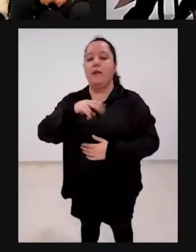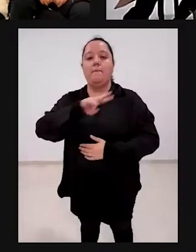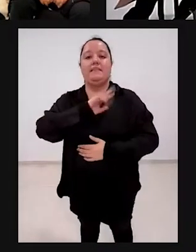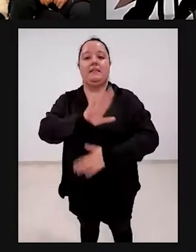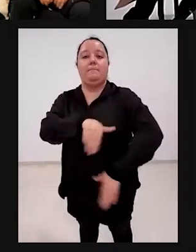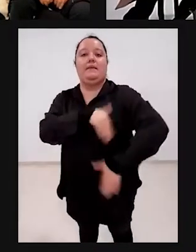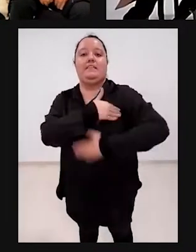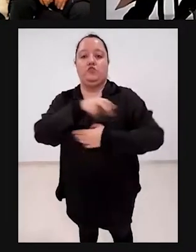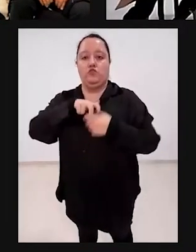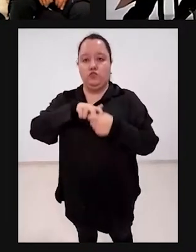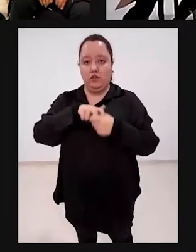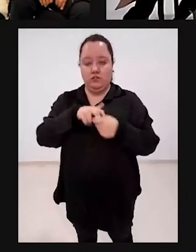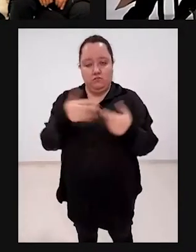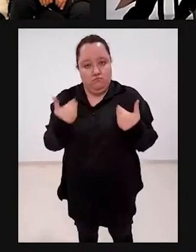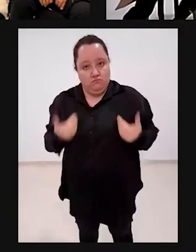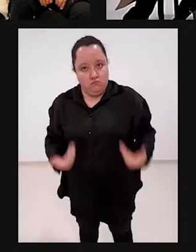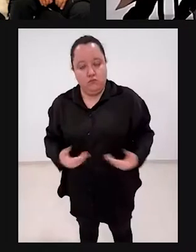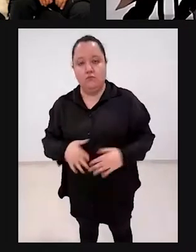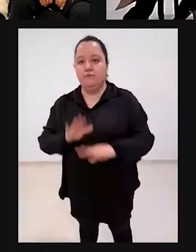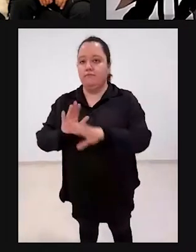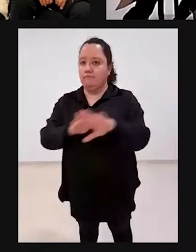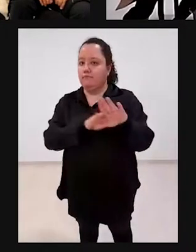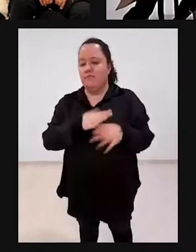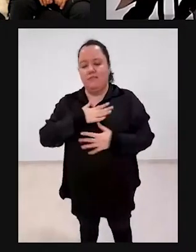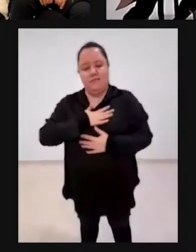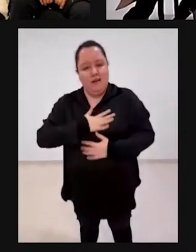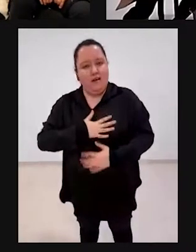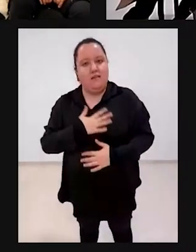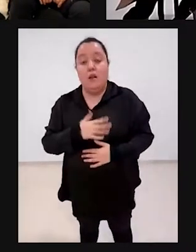y si el ejercicio